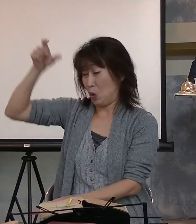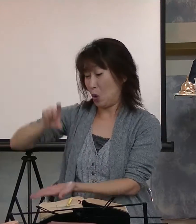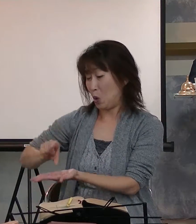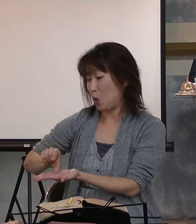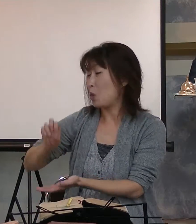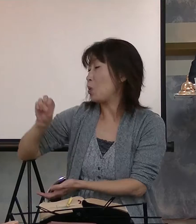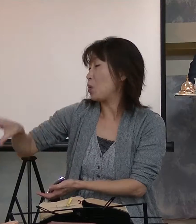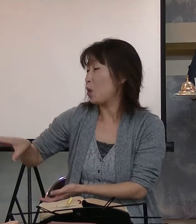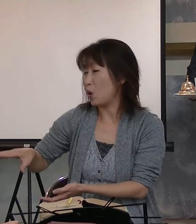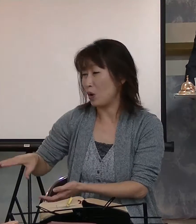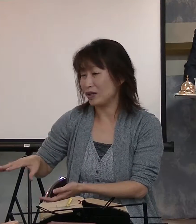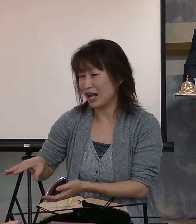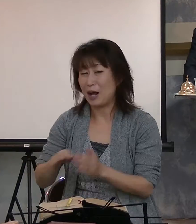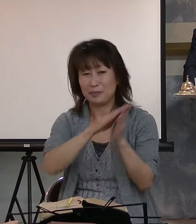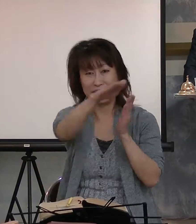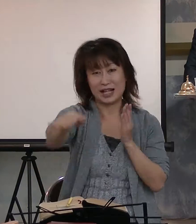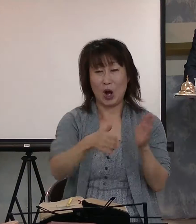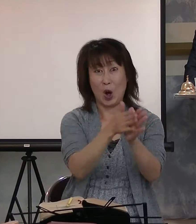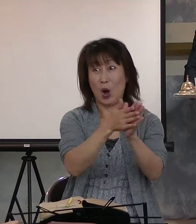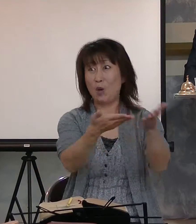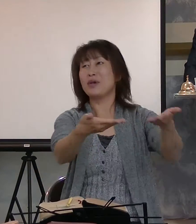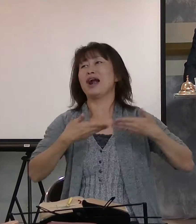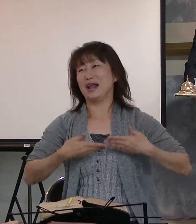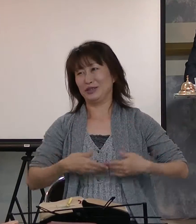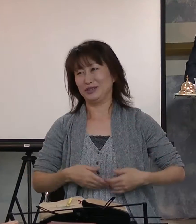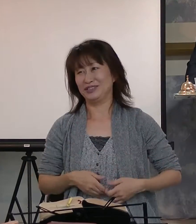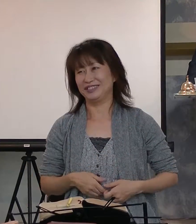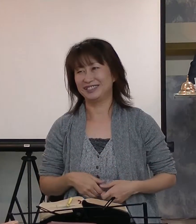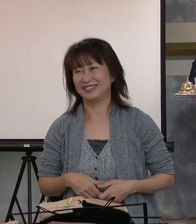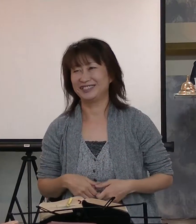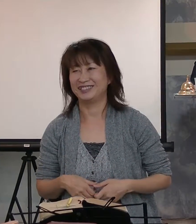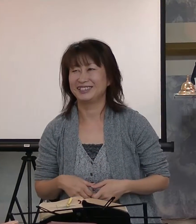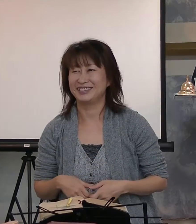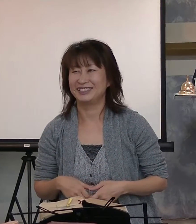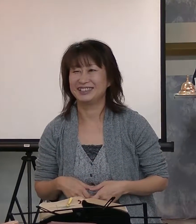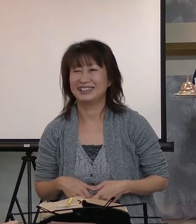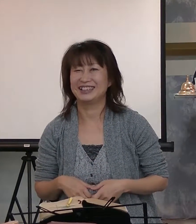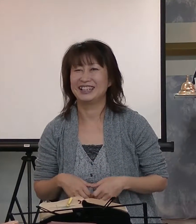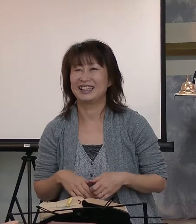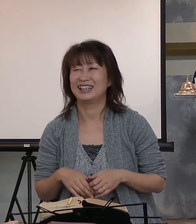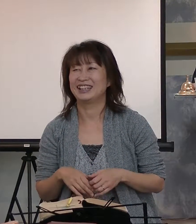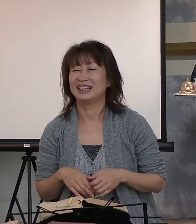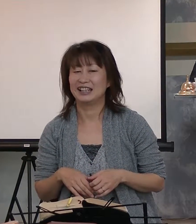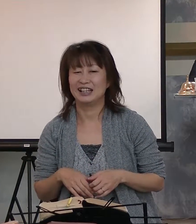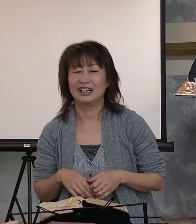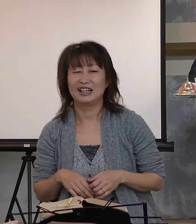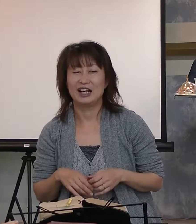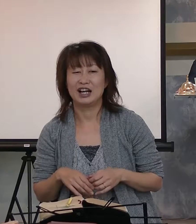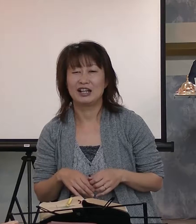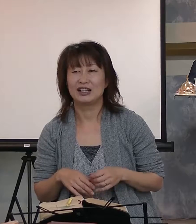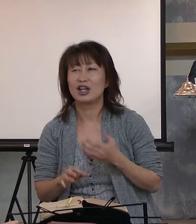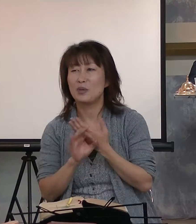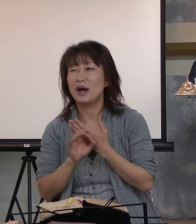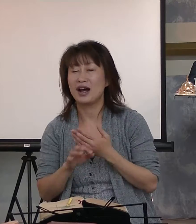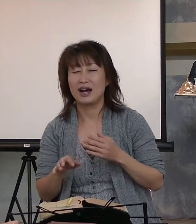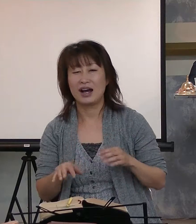分の名前で、いやー今日は林守治さんがいやー莫大な献金をしましたよ、皆さんいい